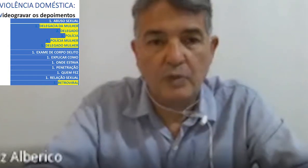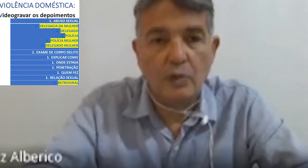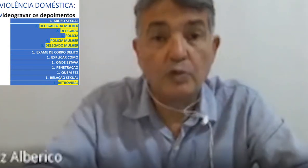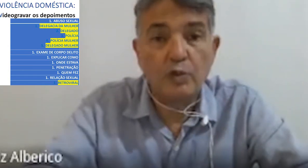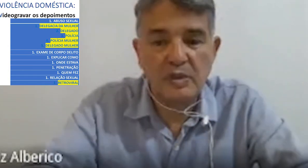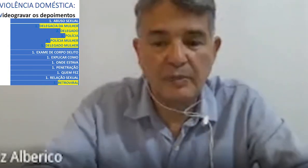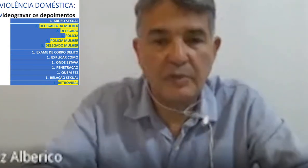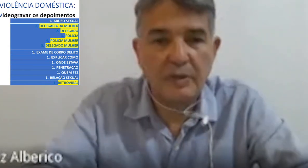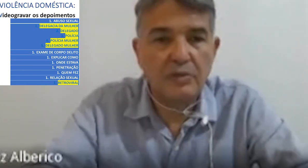ou dos depoimentos.